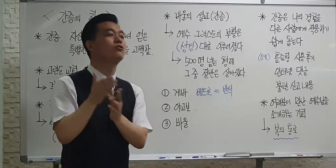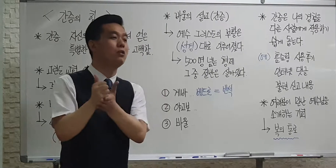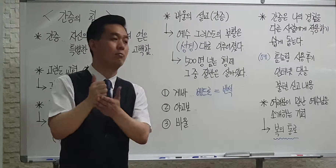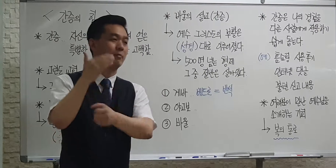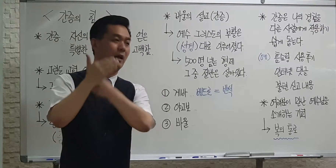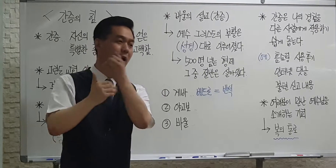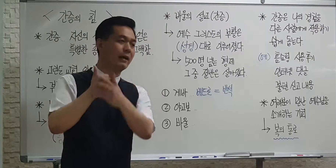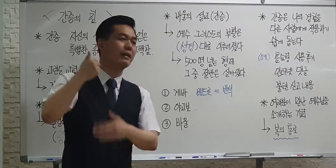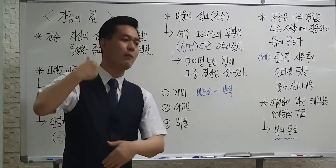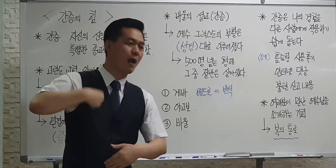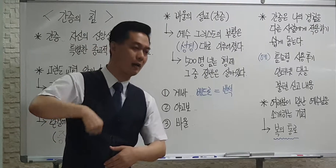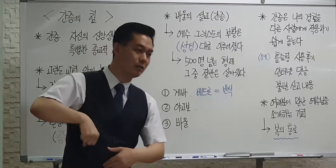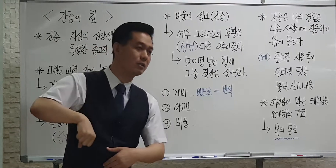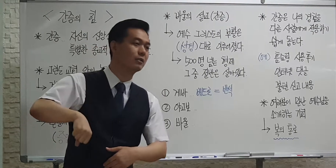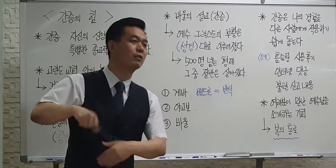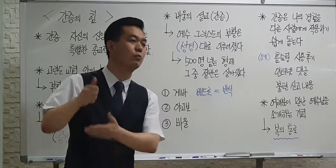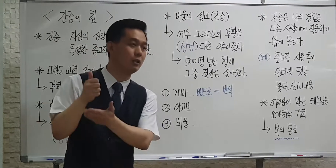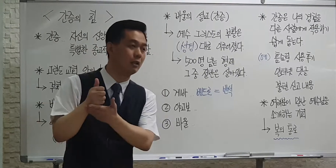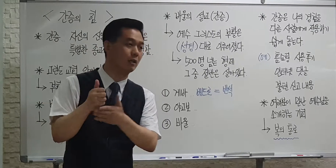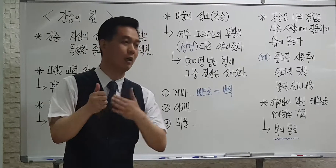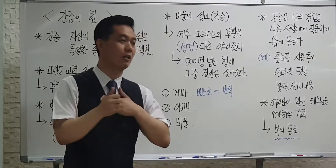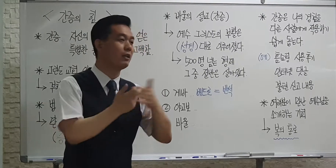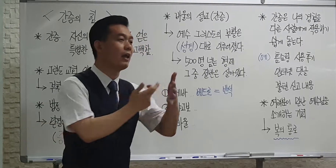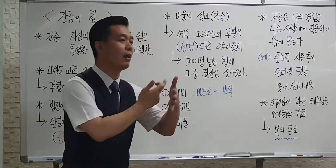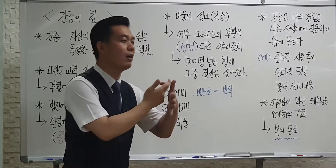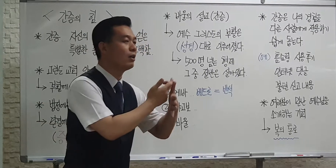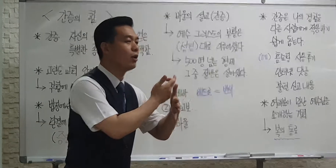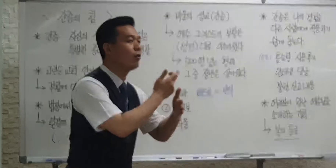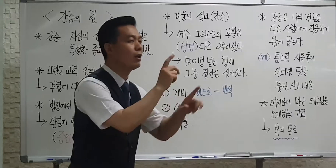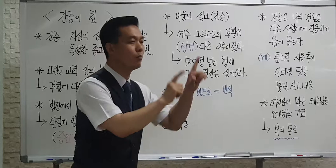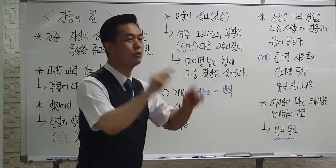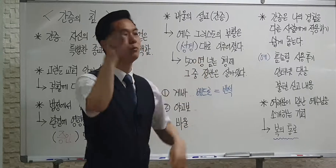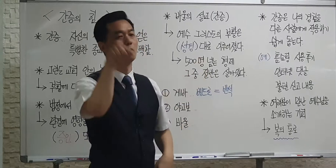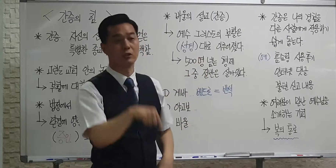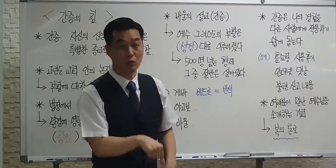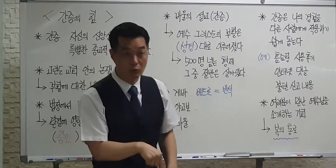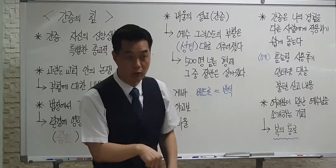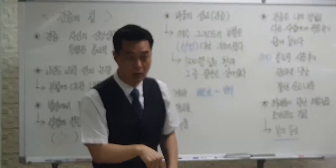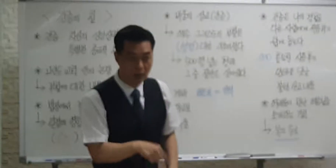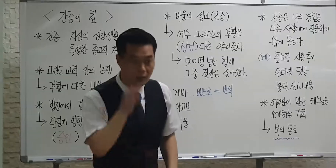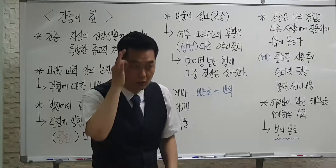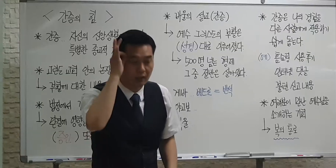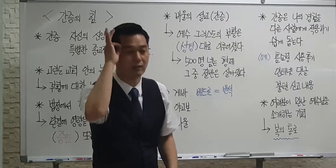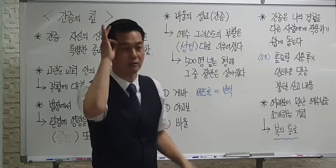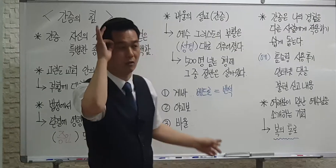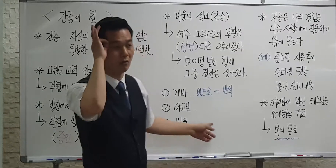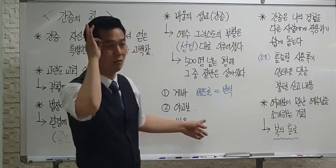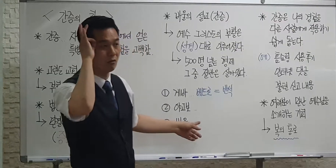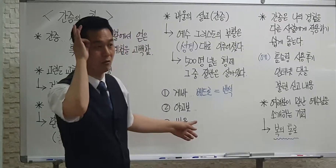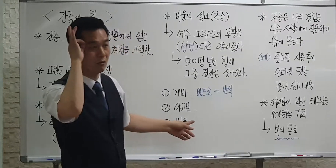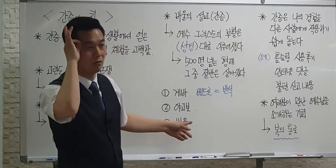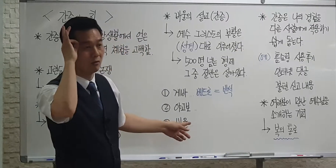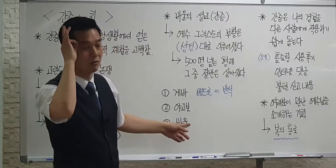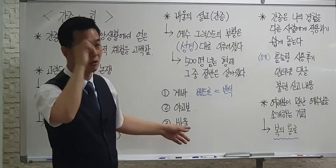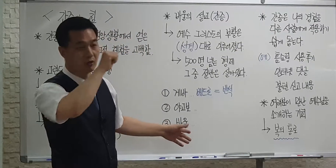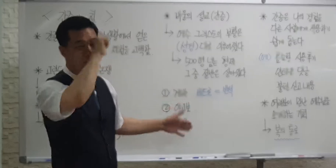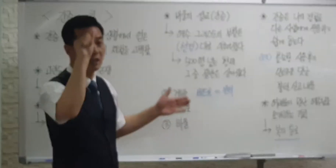예수님, 하나님의 아들이신 그분이 내 형의 모습으로 오신 거였구나 라는 걸 깨달았어요. 그래서